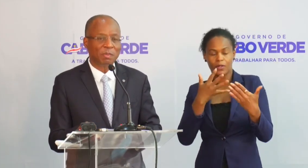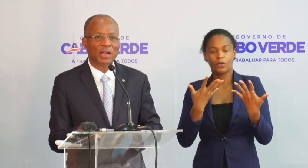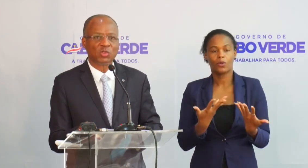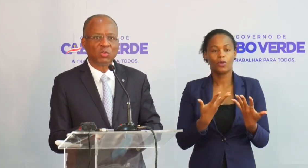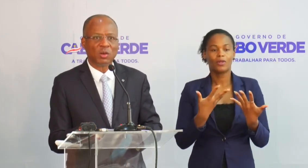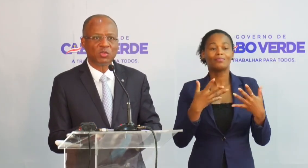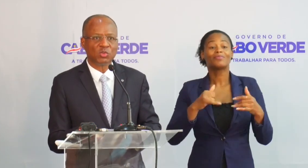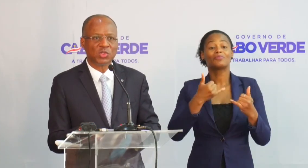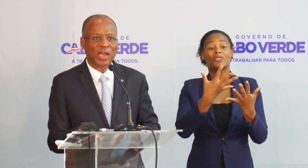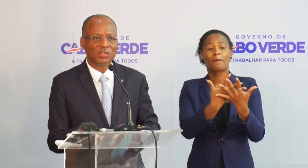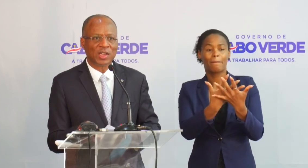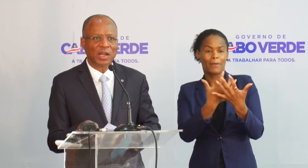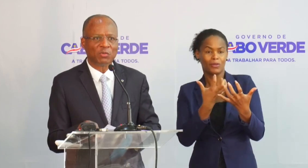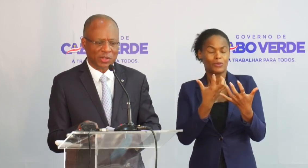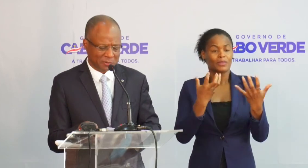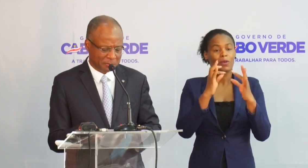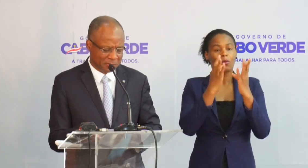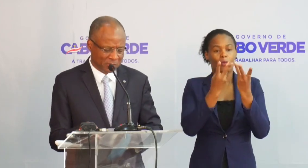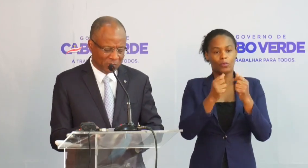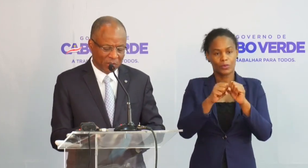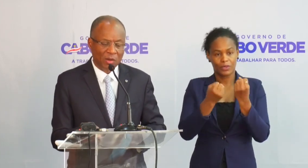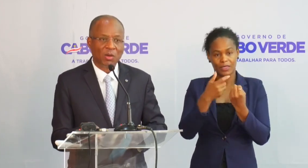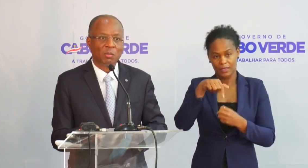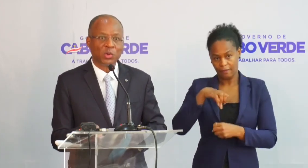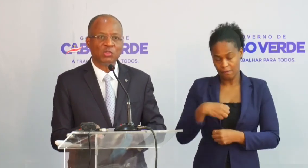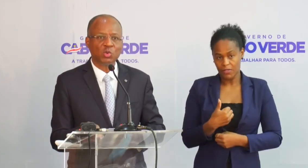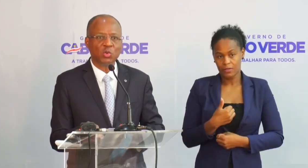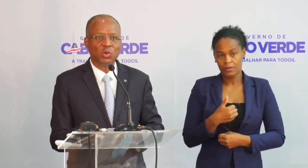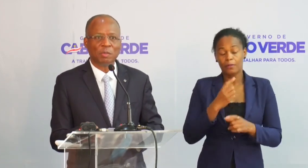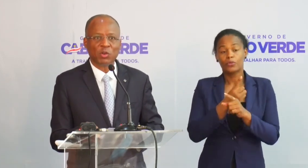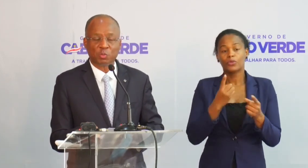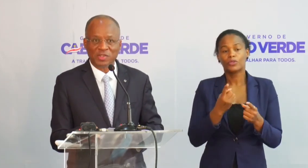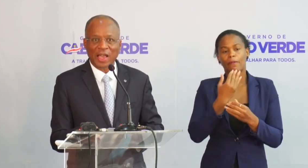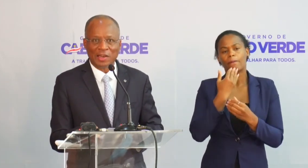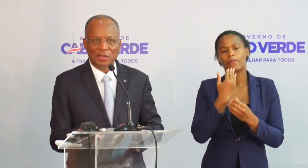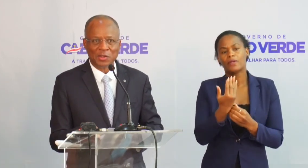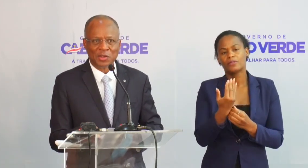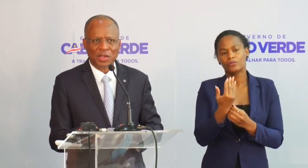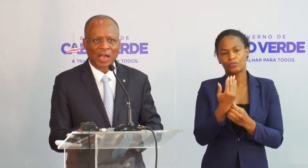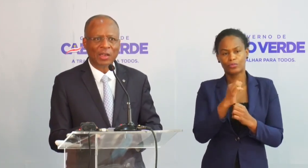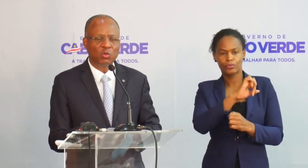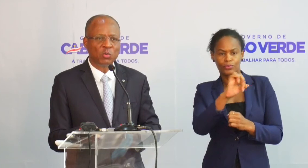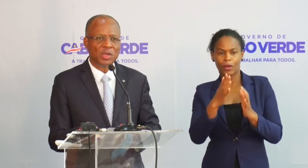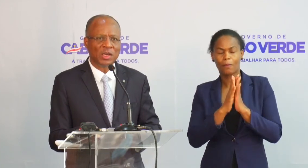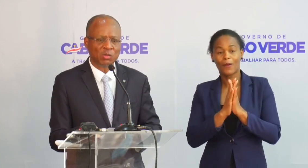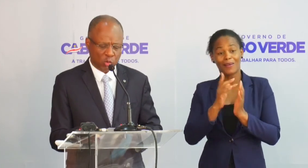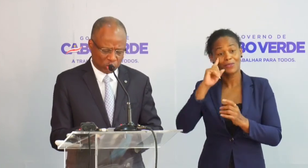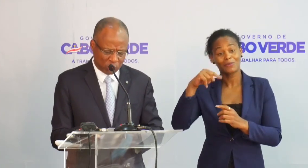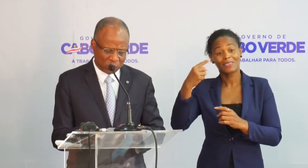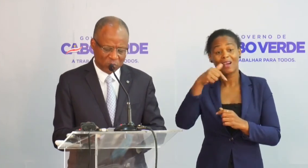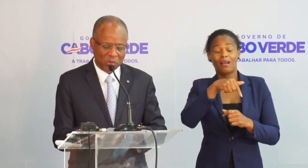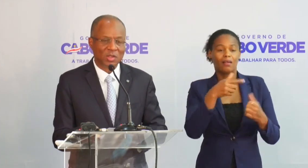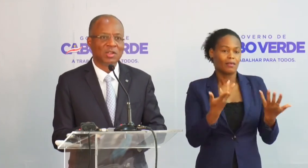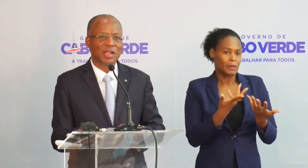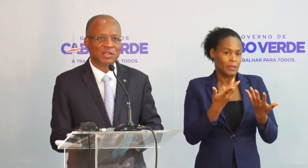seus impactos económicos e sociais em Cabo Verde. Por isso, um apelo especial à economia do